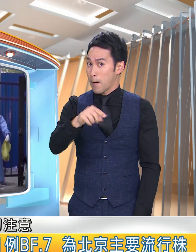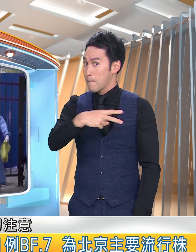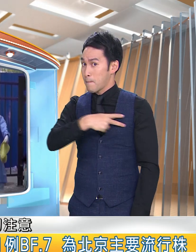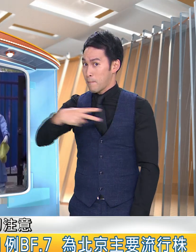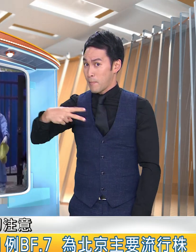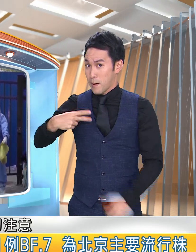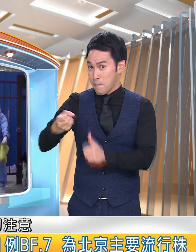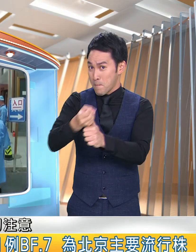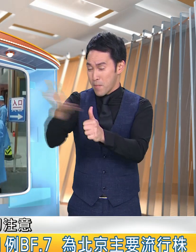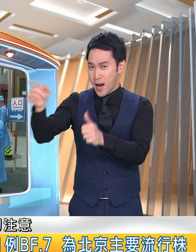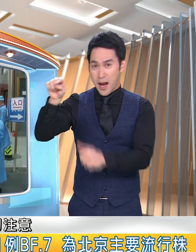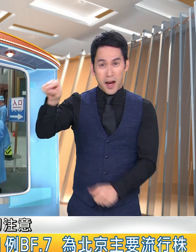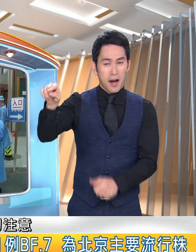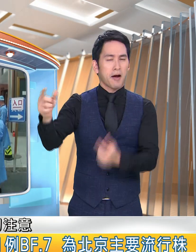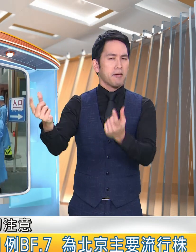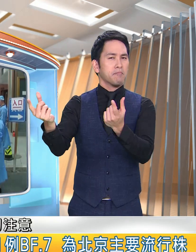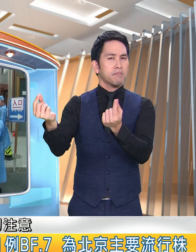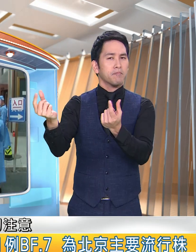心将会密切的注意。